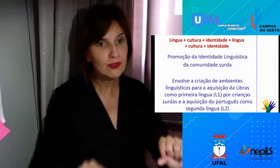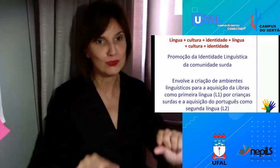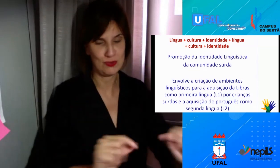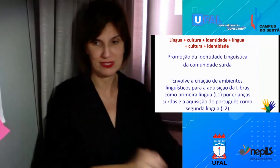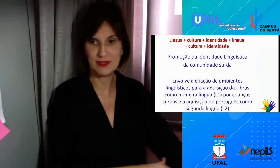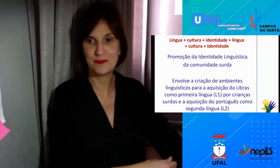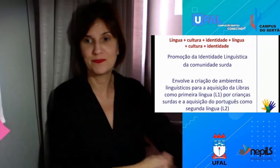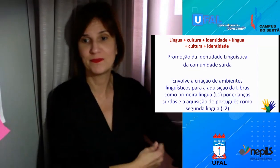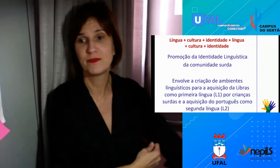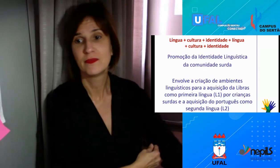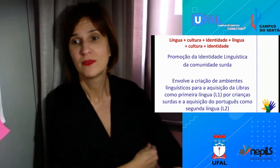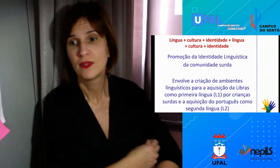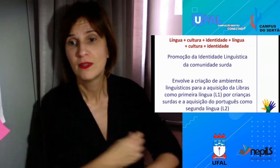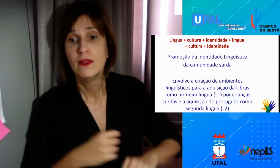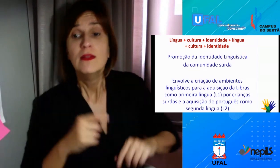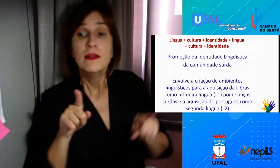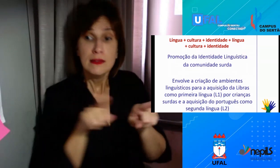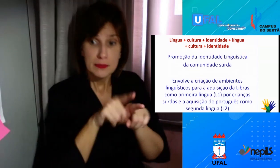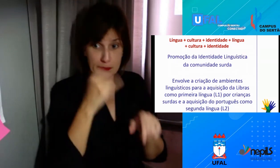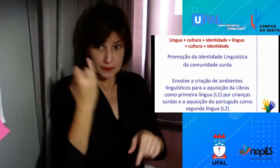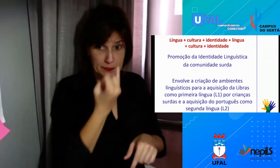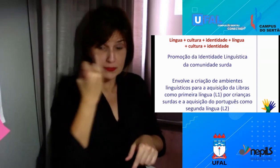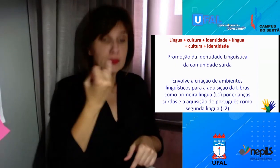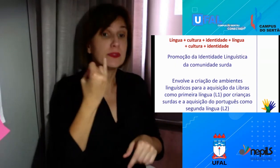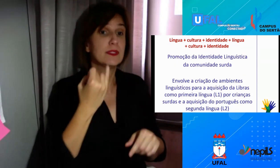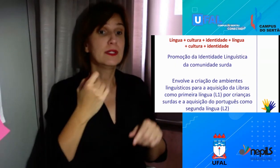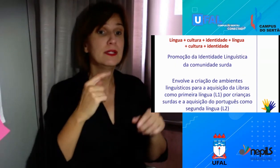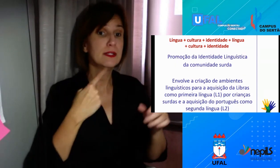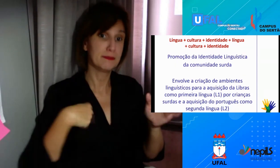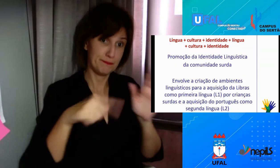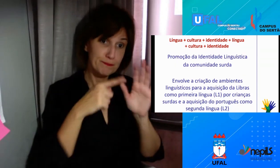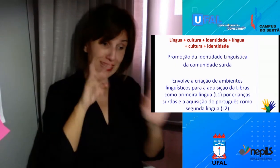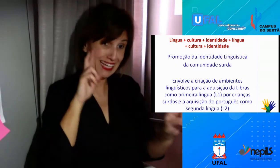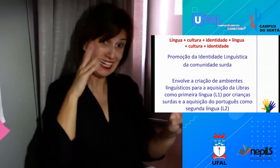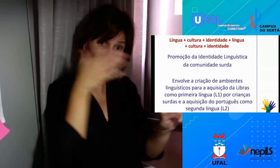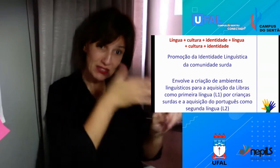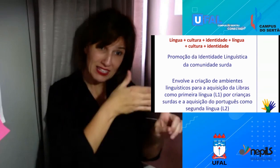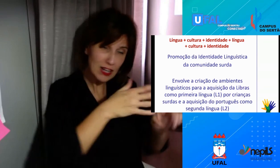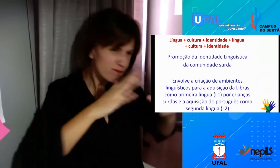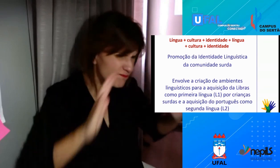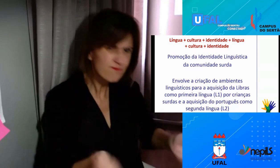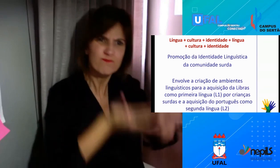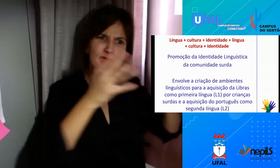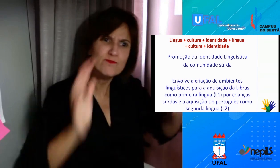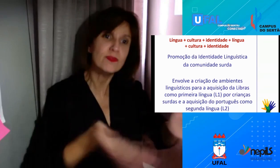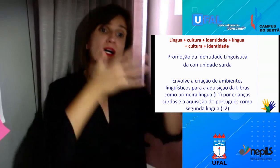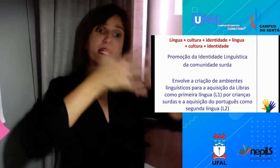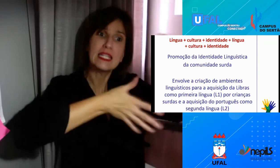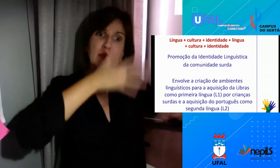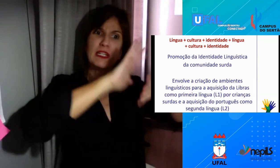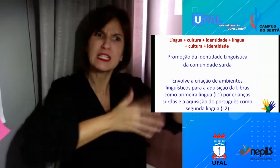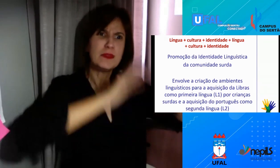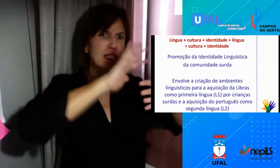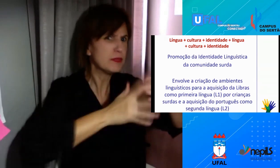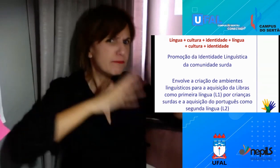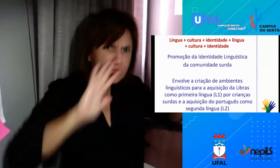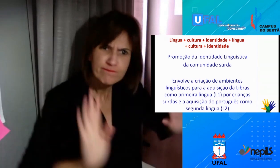se compreender e se reconhecer cada vez mais. Isso diminui muitos problemas podem